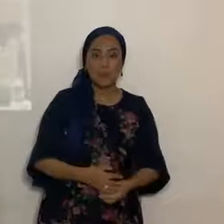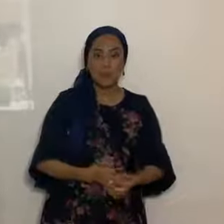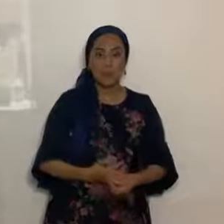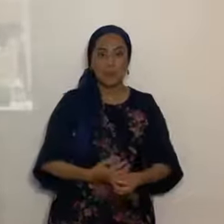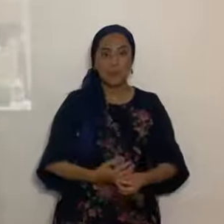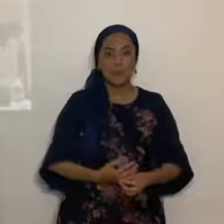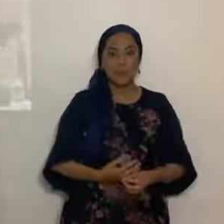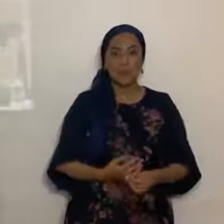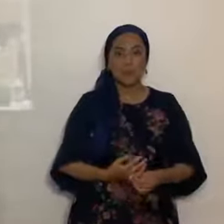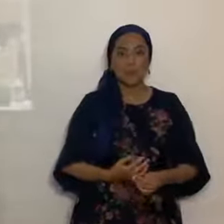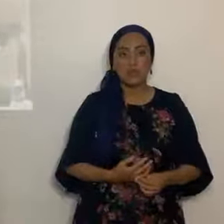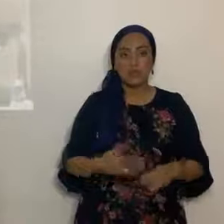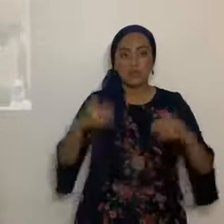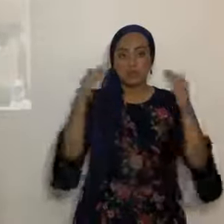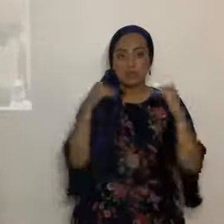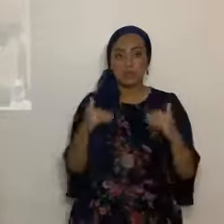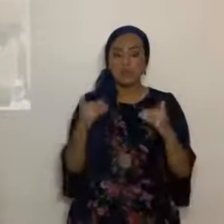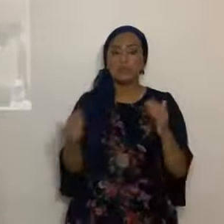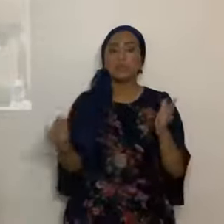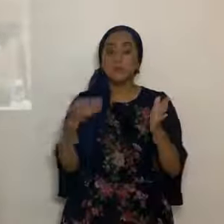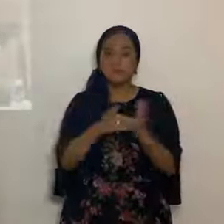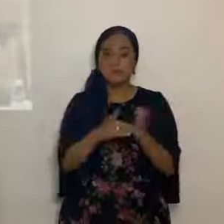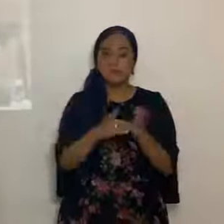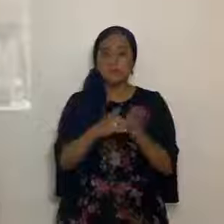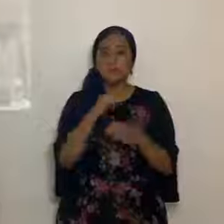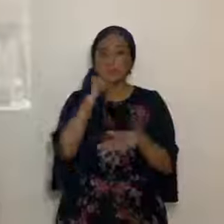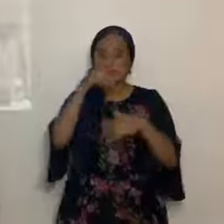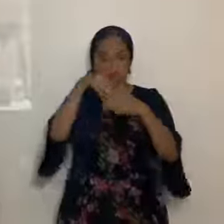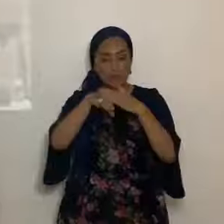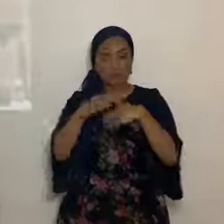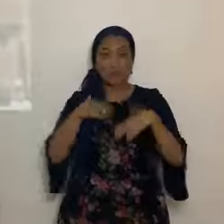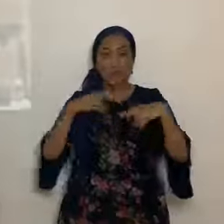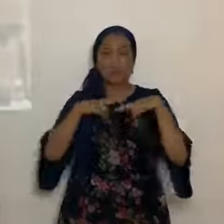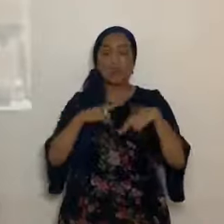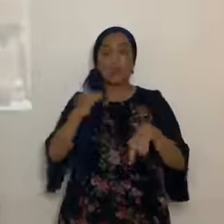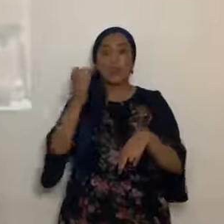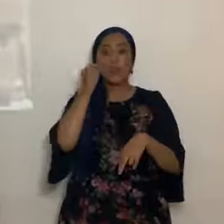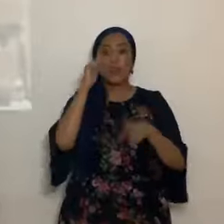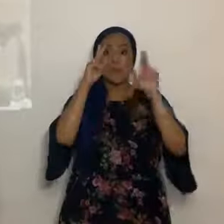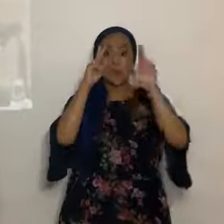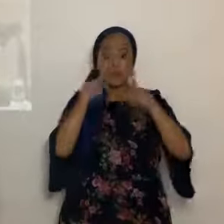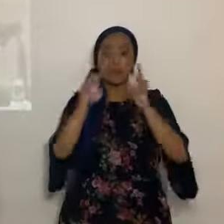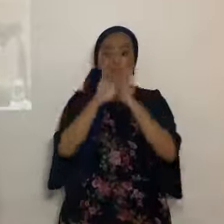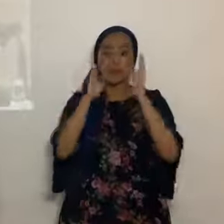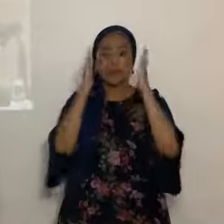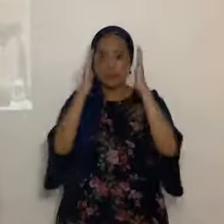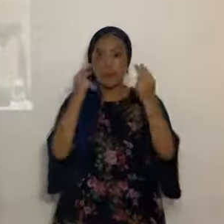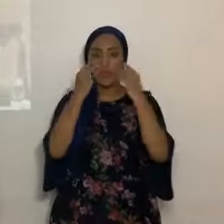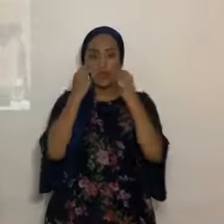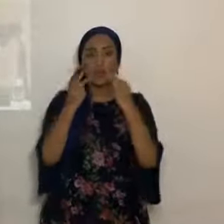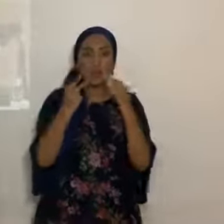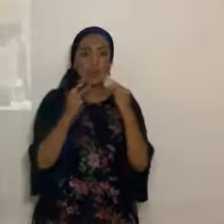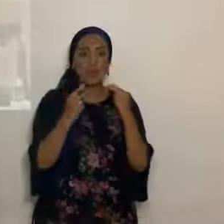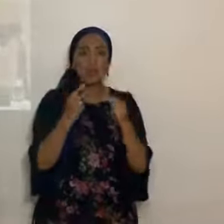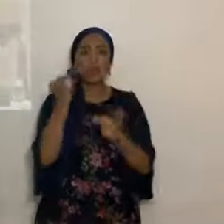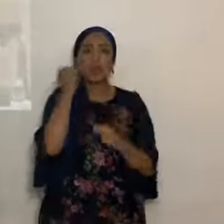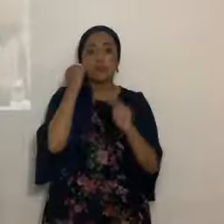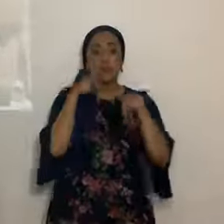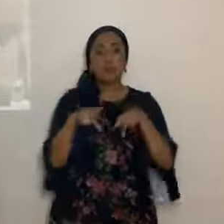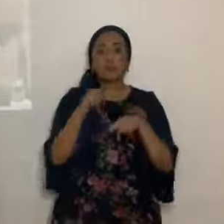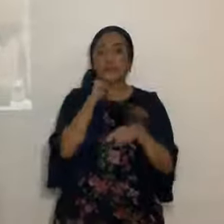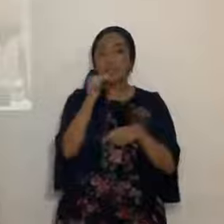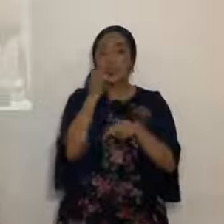Y luego dice aquí, y otra vez aquí, no entrará en mi reposo. O sea, el que no guarda el Shabbat, a ver, atención, no se duerma. El que no